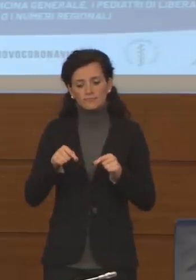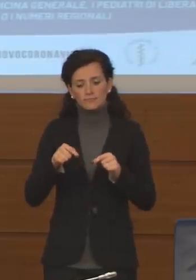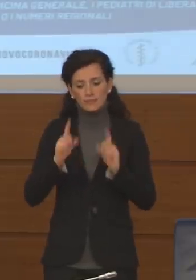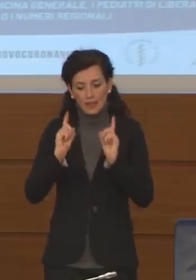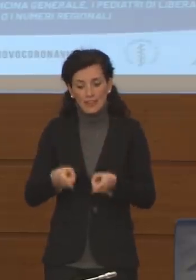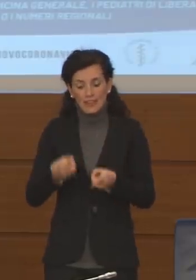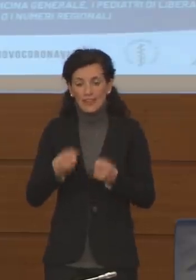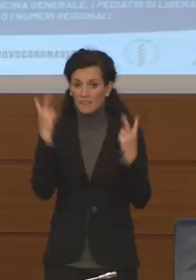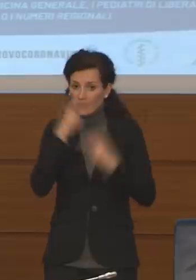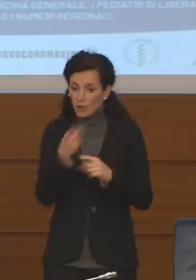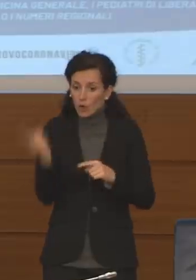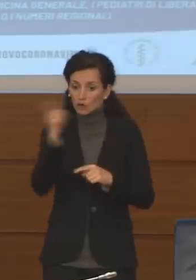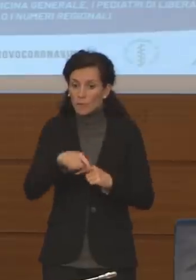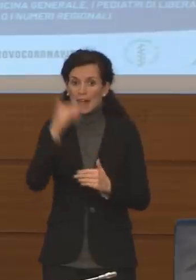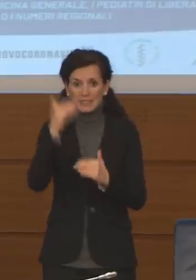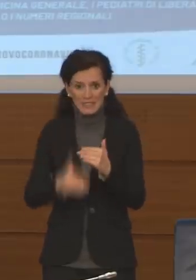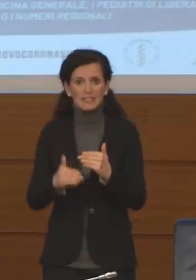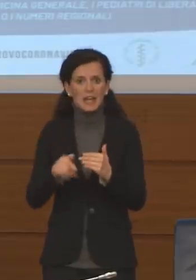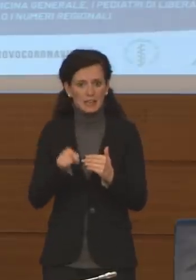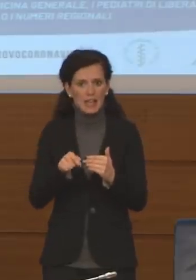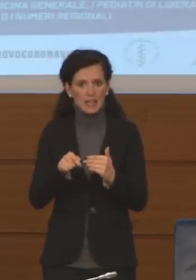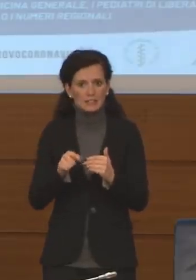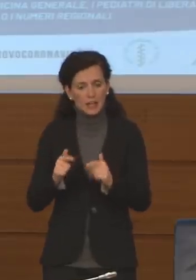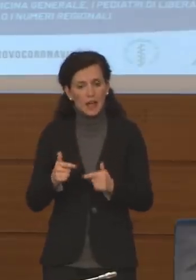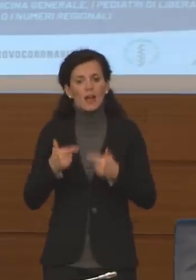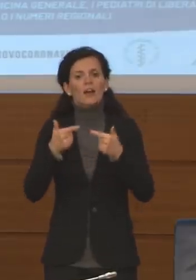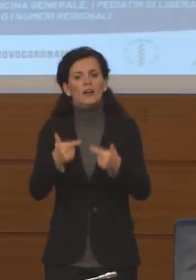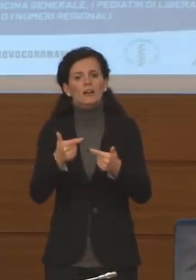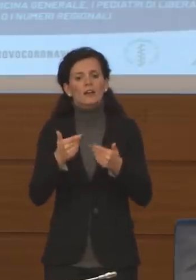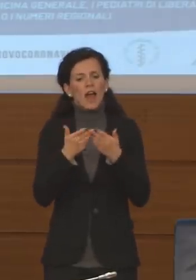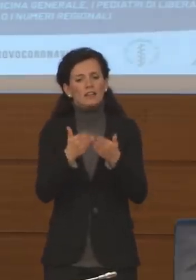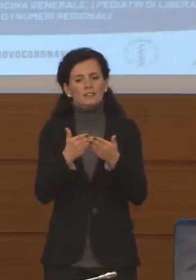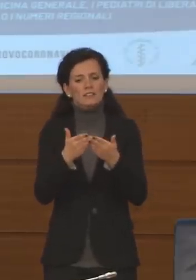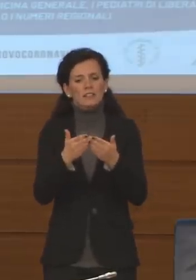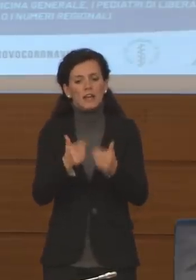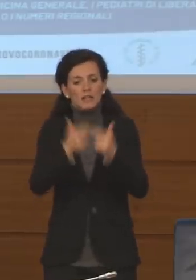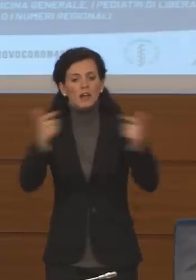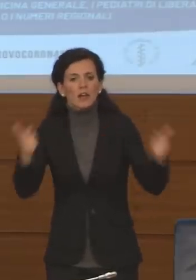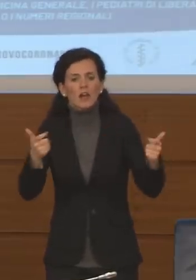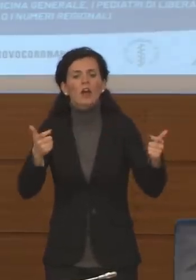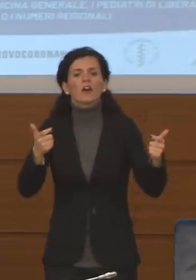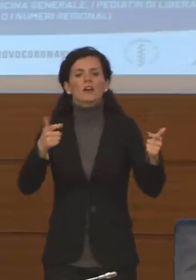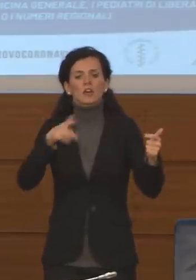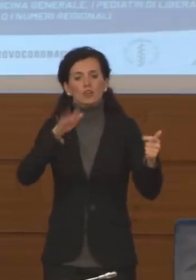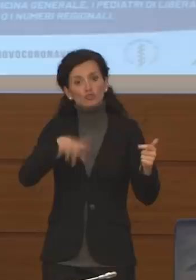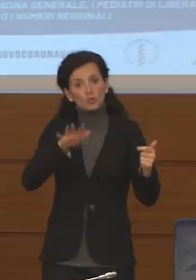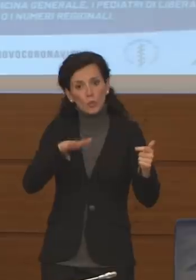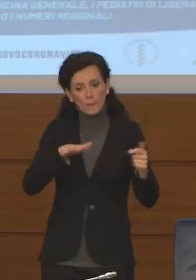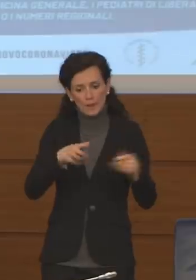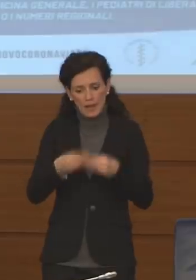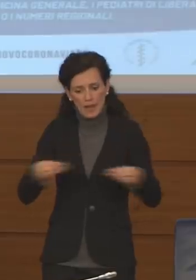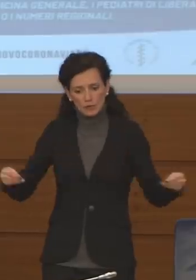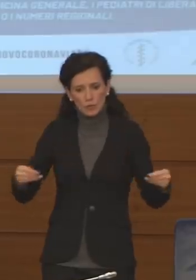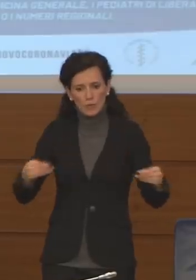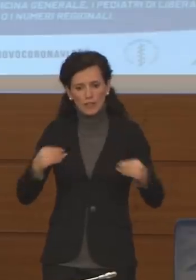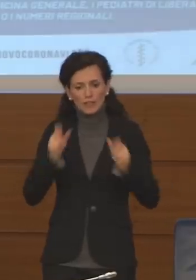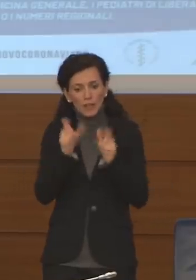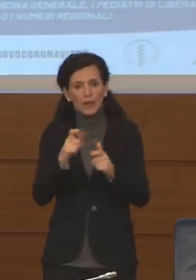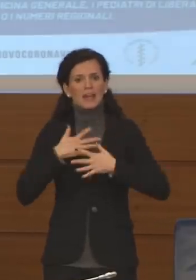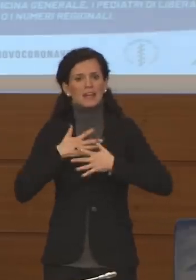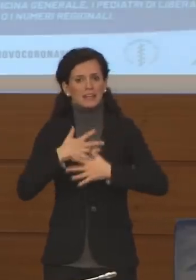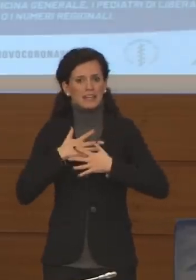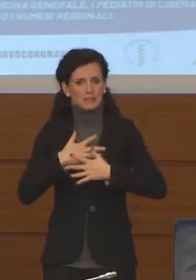domani per potenziare con 5 mila impianti di respirazione